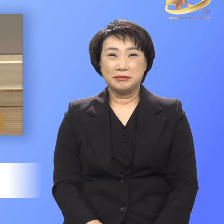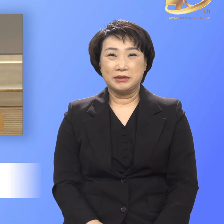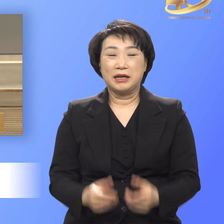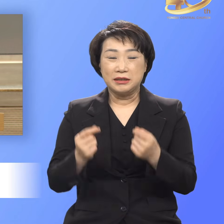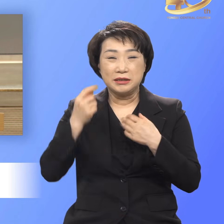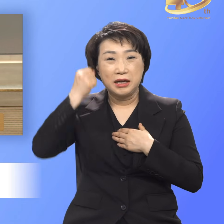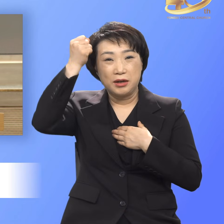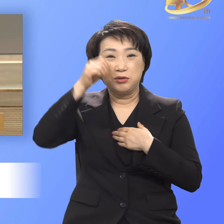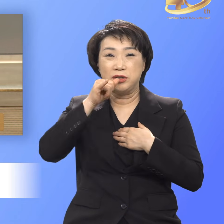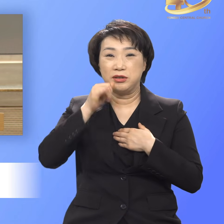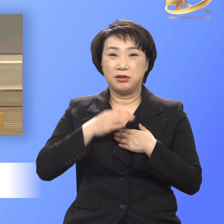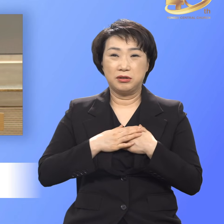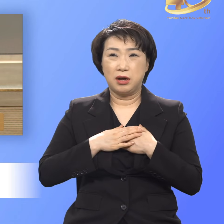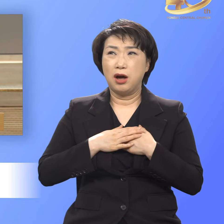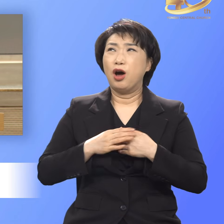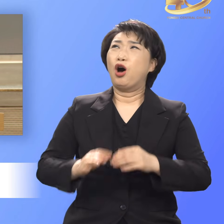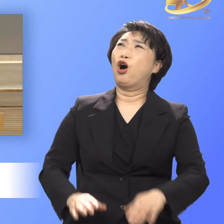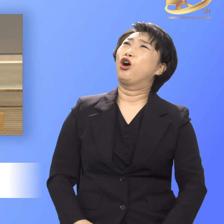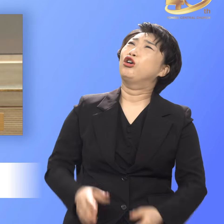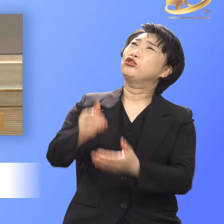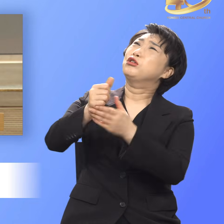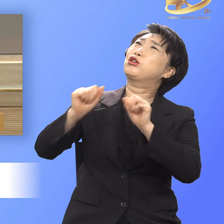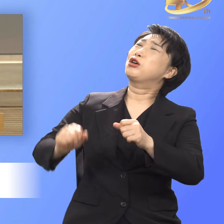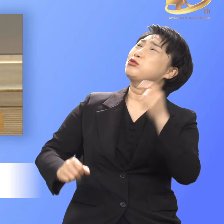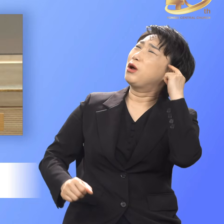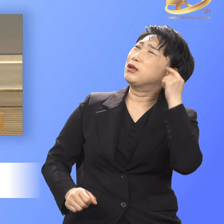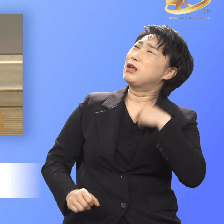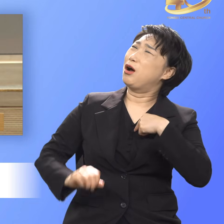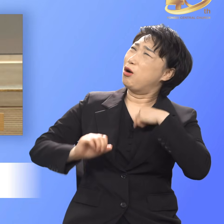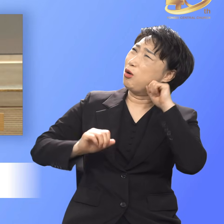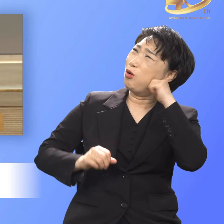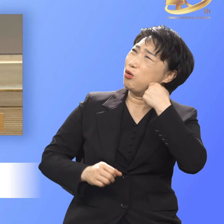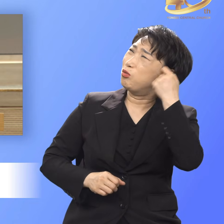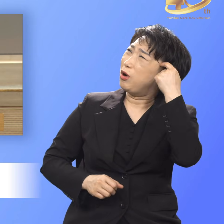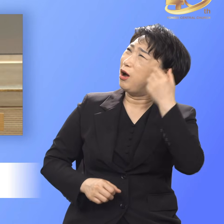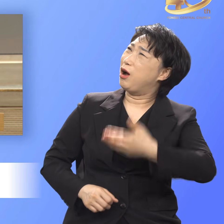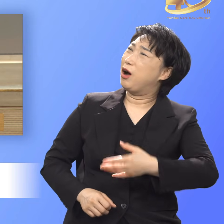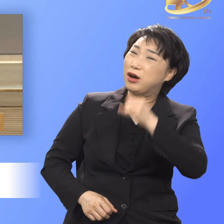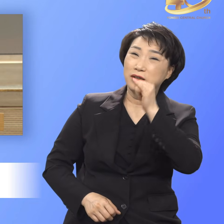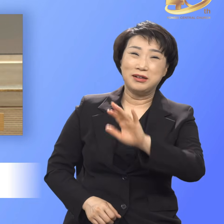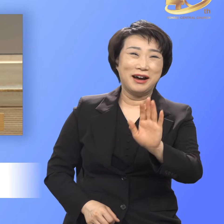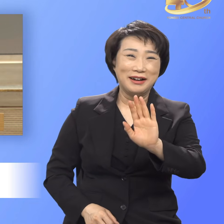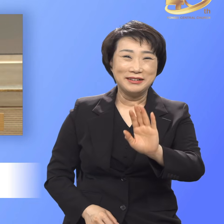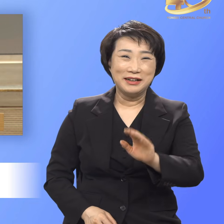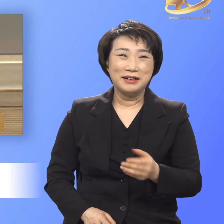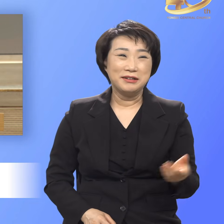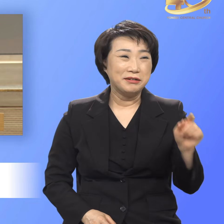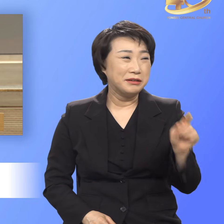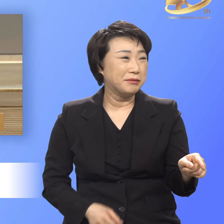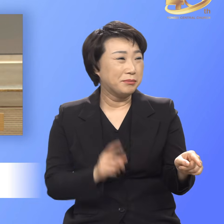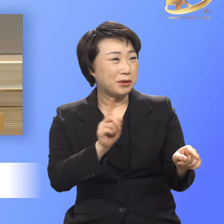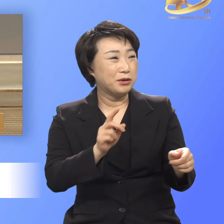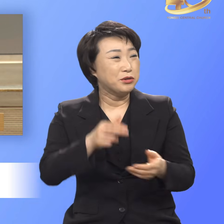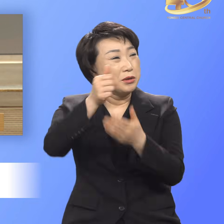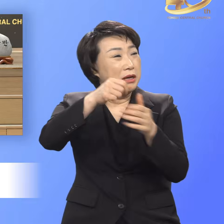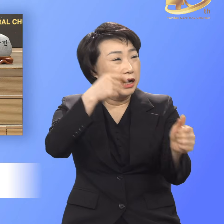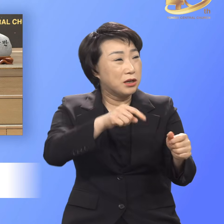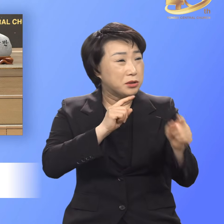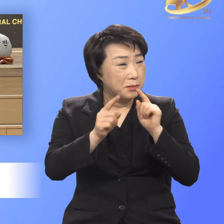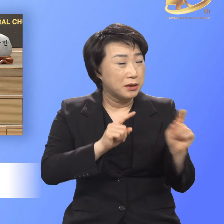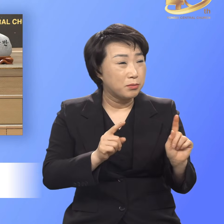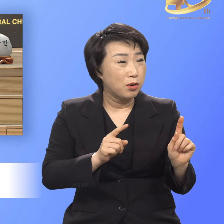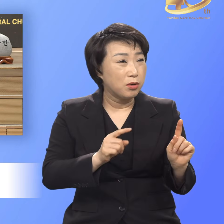이렇게 생각해야지 뭐 주님이 계시면 이렇게 힘들게 이룰 수가 있습니까? 이 사람은 주님이 일러준